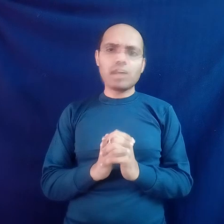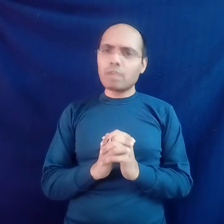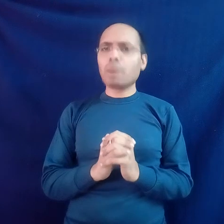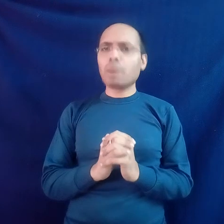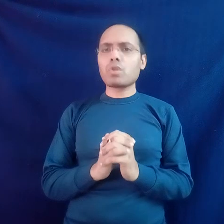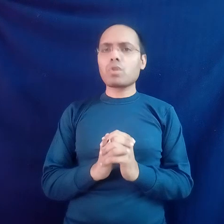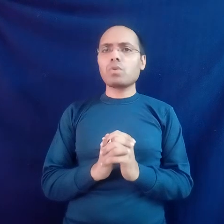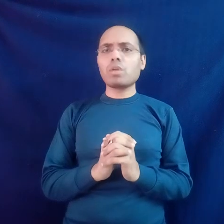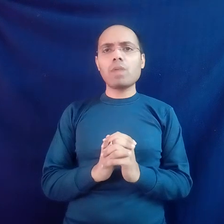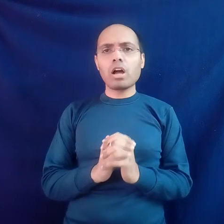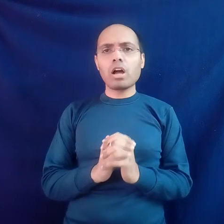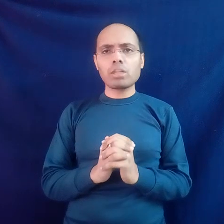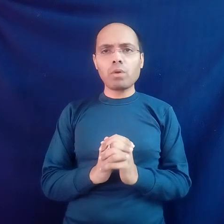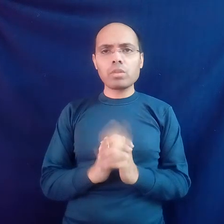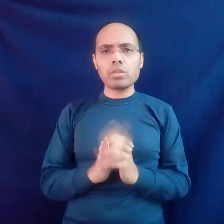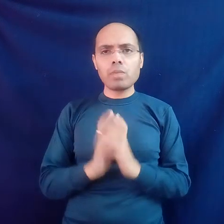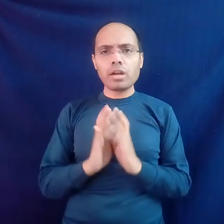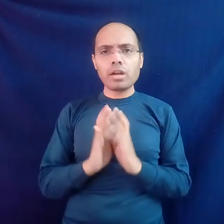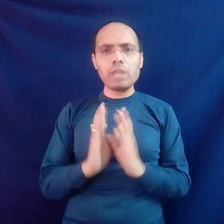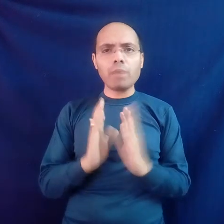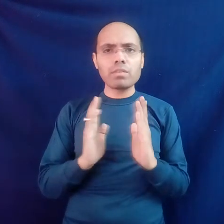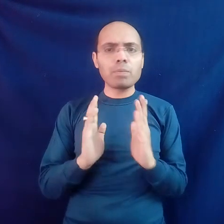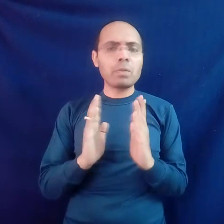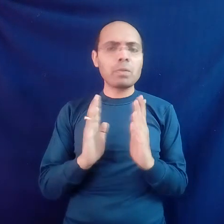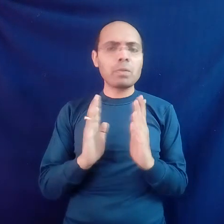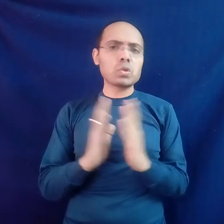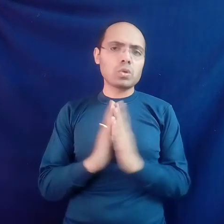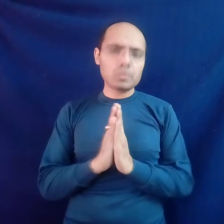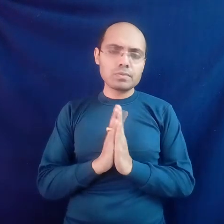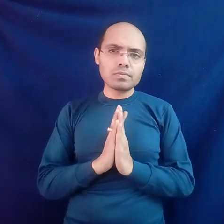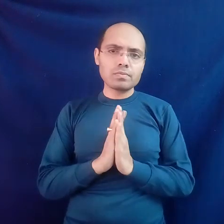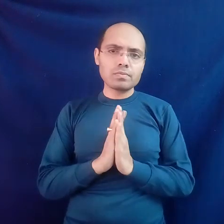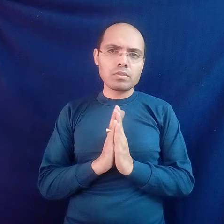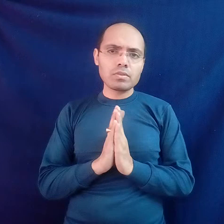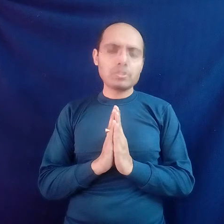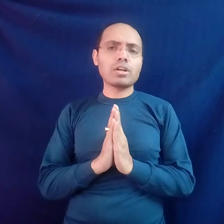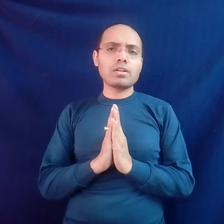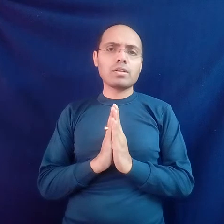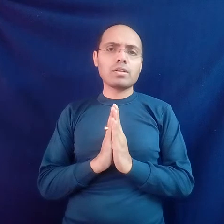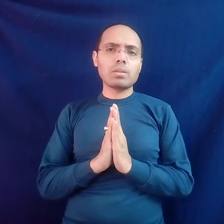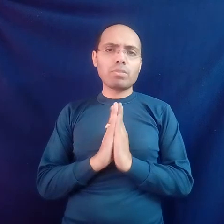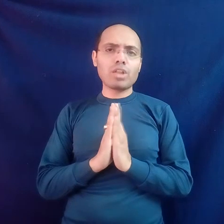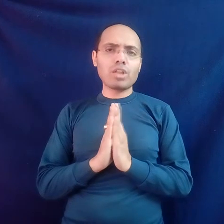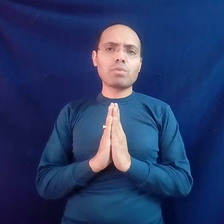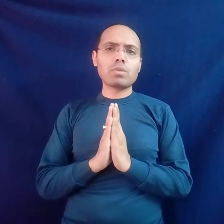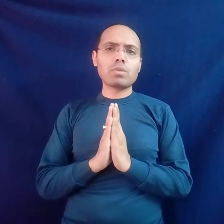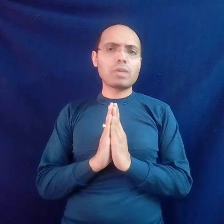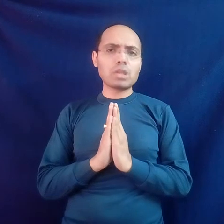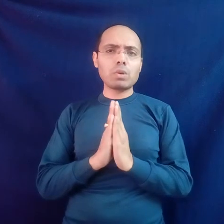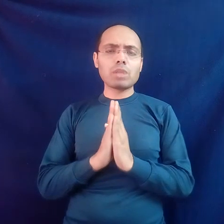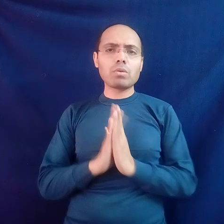अगर मैं आपको कहूँ कि मैं आत्माओं से मैं कई बार संपर्क में आ चुका हूँ, जी हाँ, प्रेत आत्माओं से, भटकती हुई आत्माओं